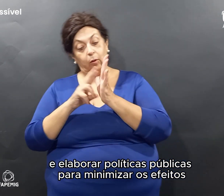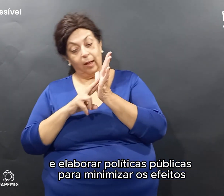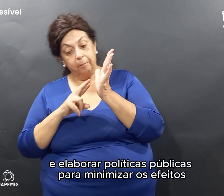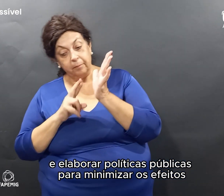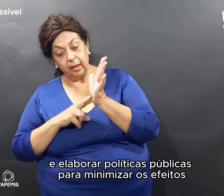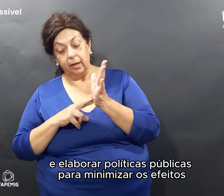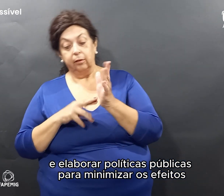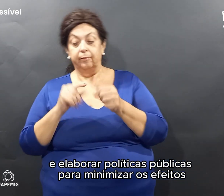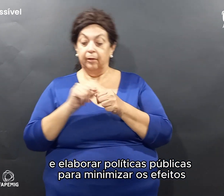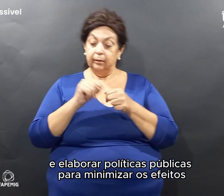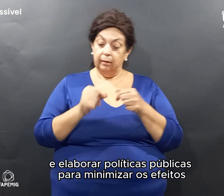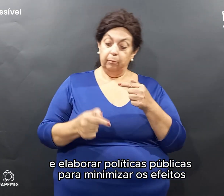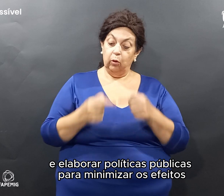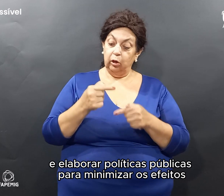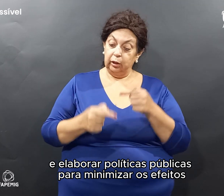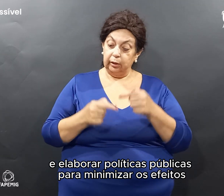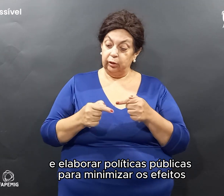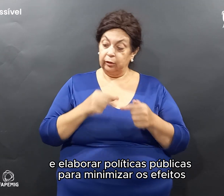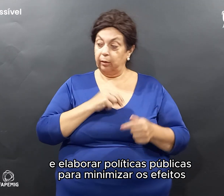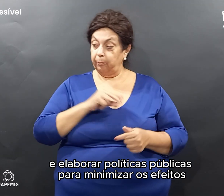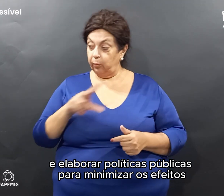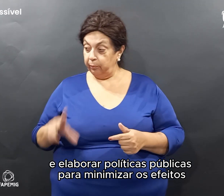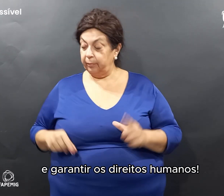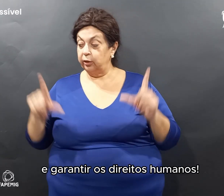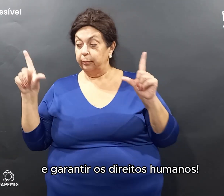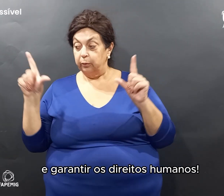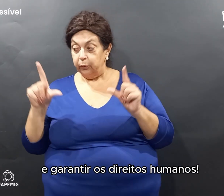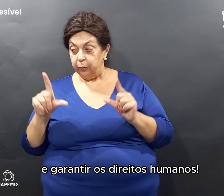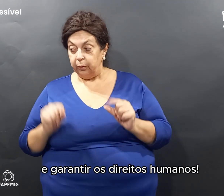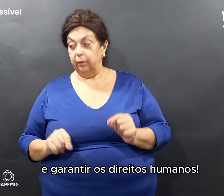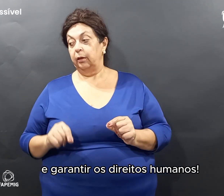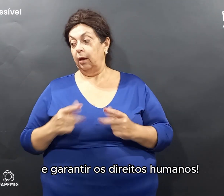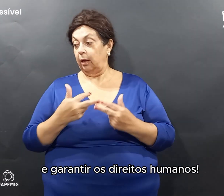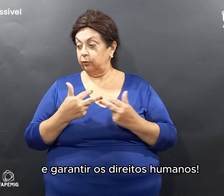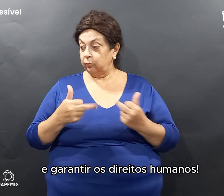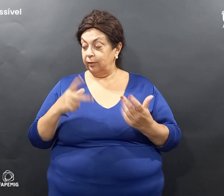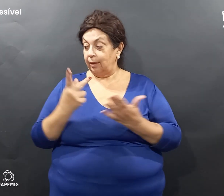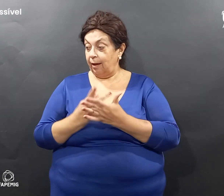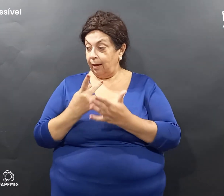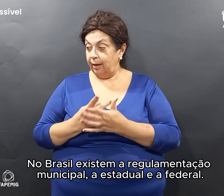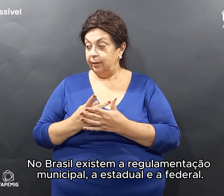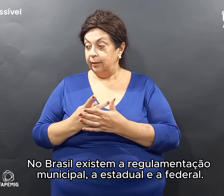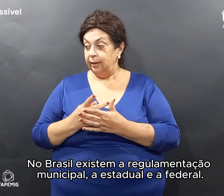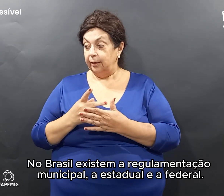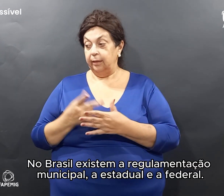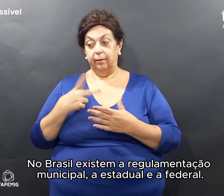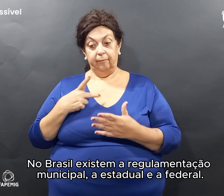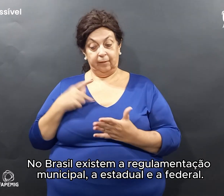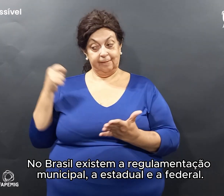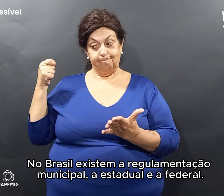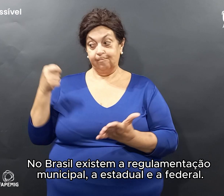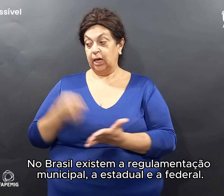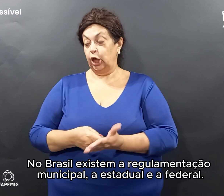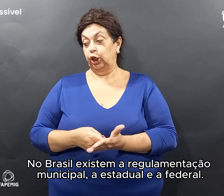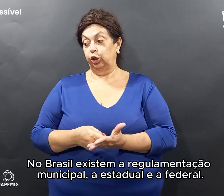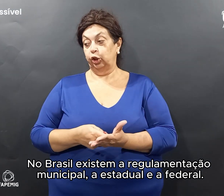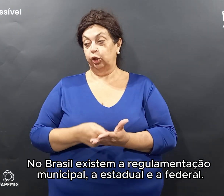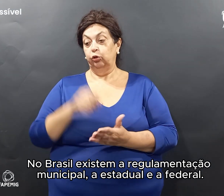políticas públicas para minimizar os efeitos e garantir os direitos humanos. No Brasil, existem a regulamentação